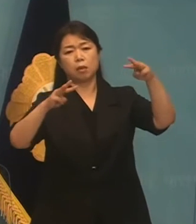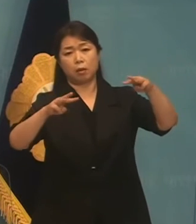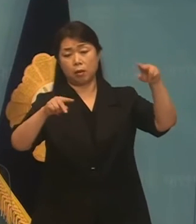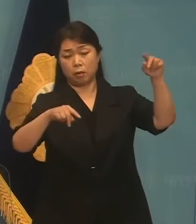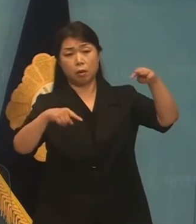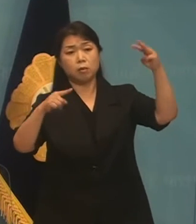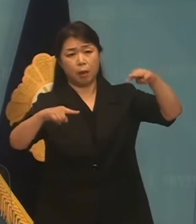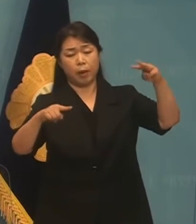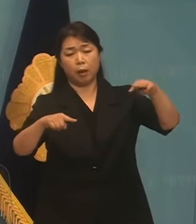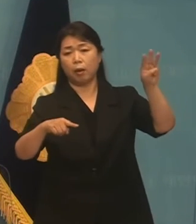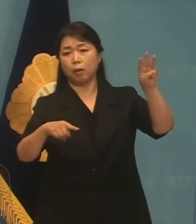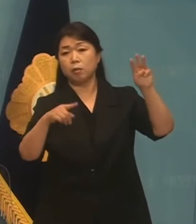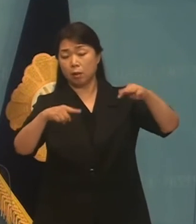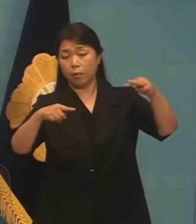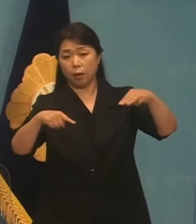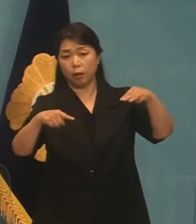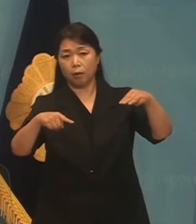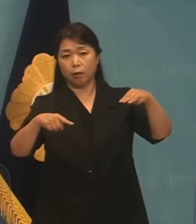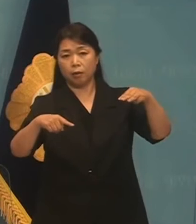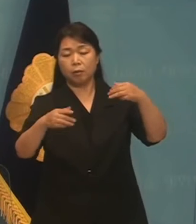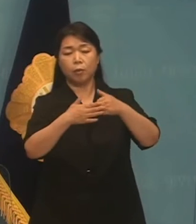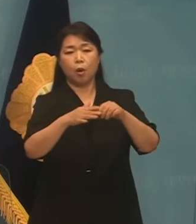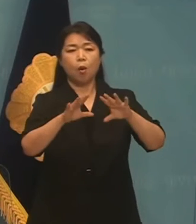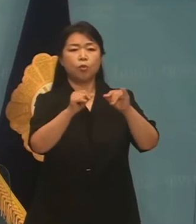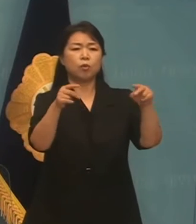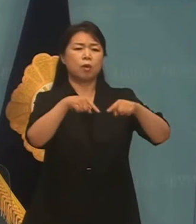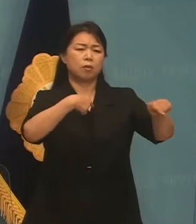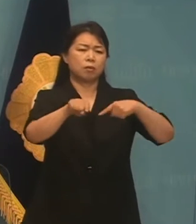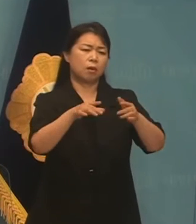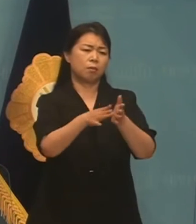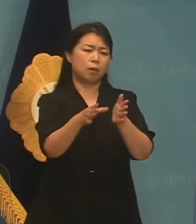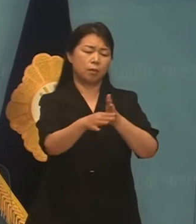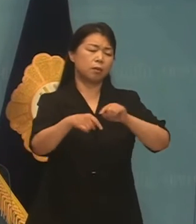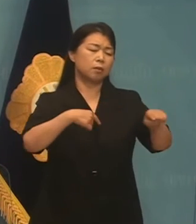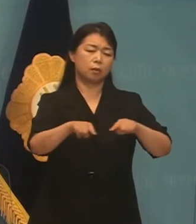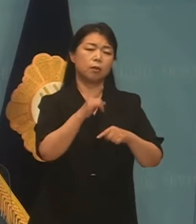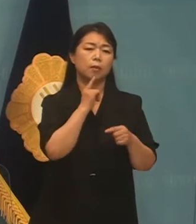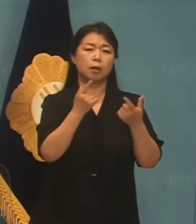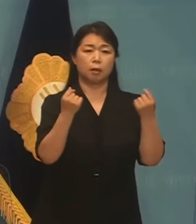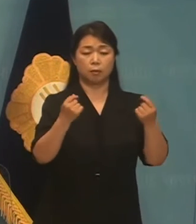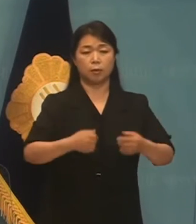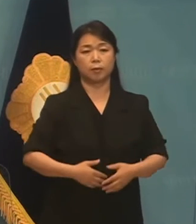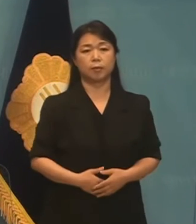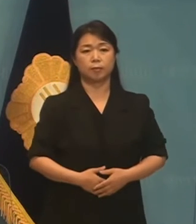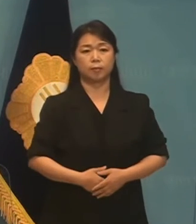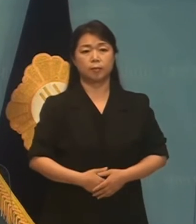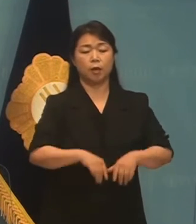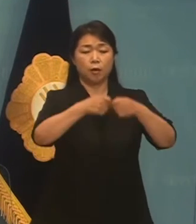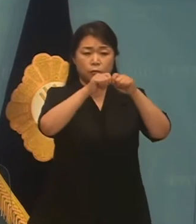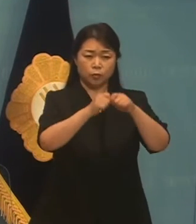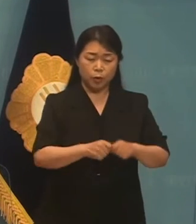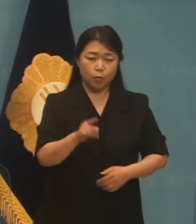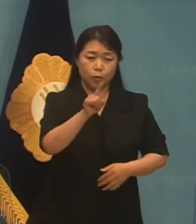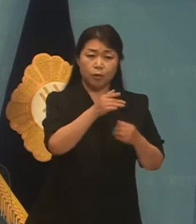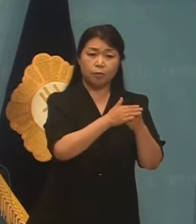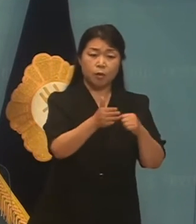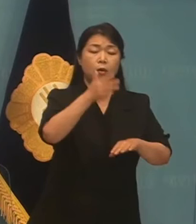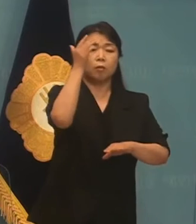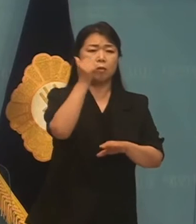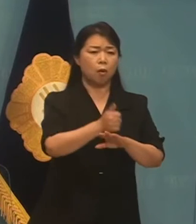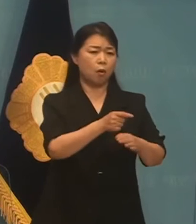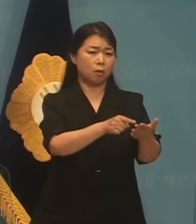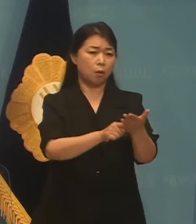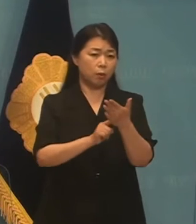넘습니다. 그래서 부동산 폭증이란 말이 나왔을 겁니다. 구체적으로 무엇 때문에 이런